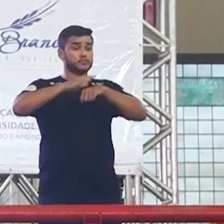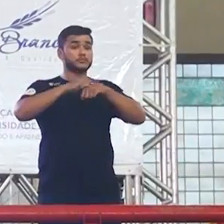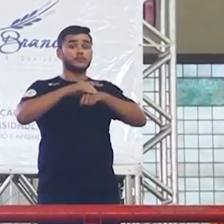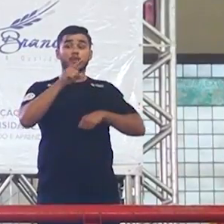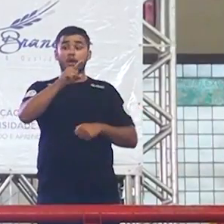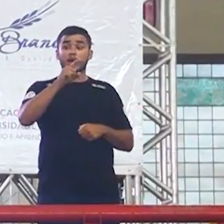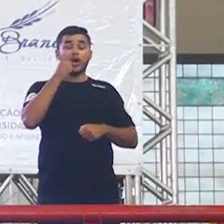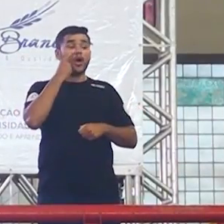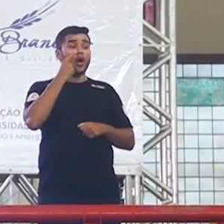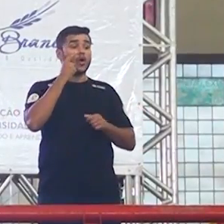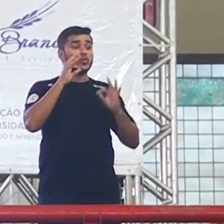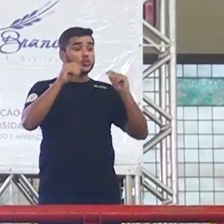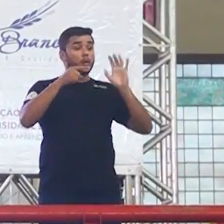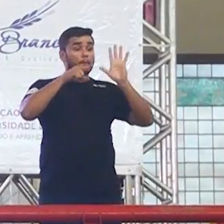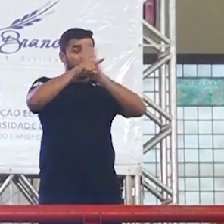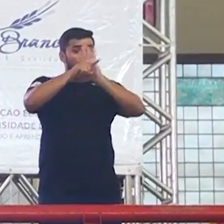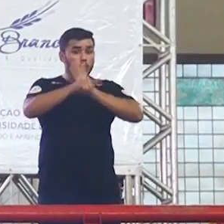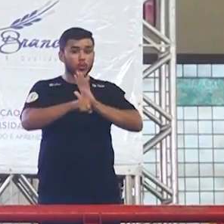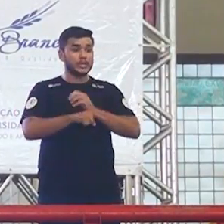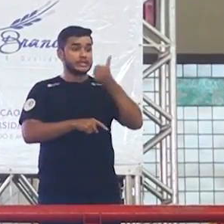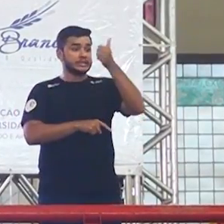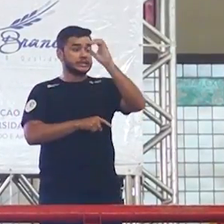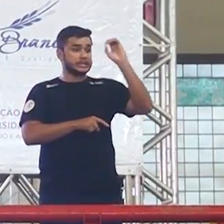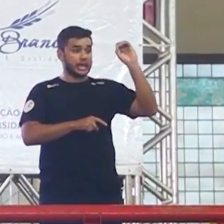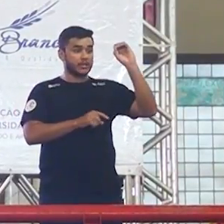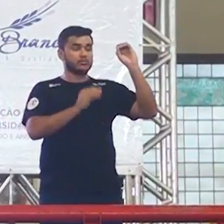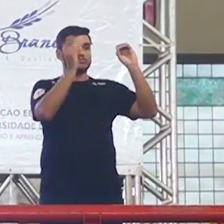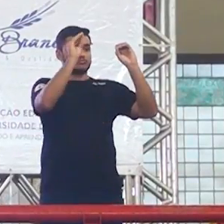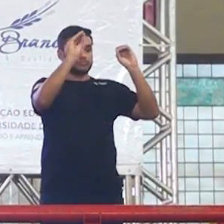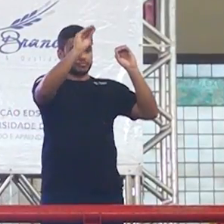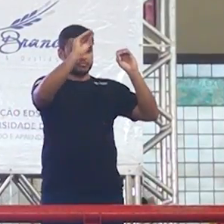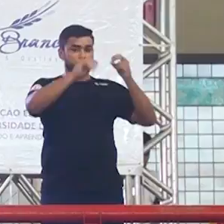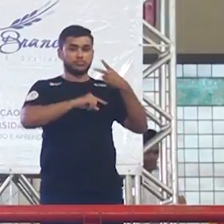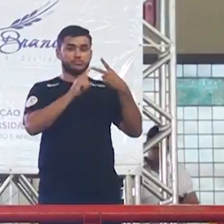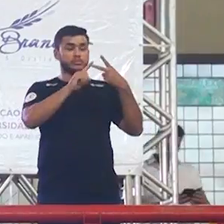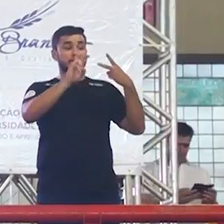aí, 5 volts. Puxa a setinha e escreva